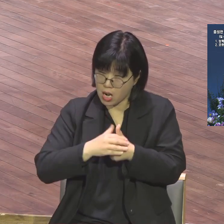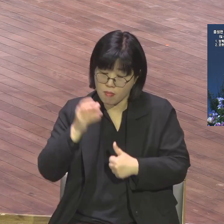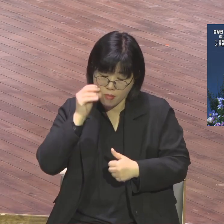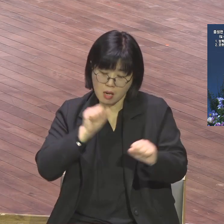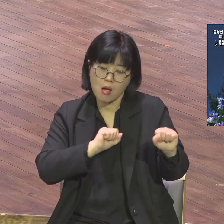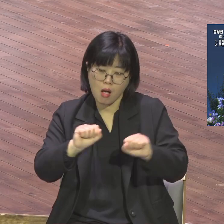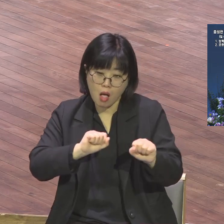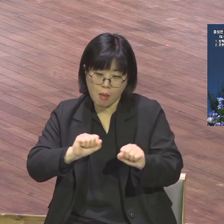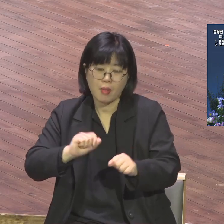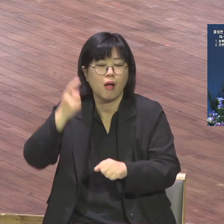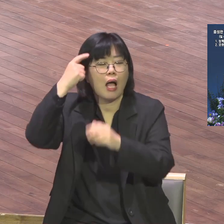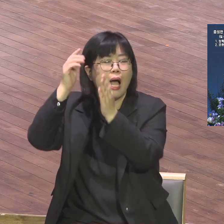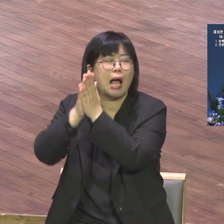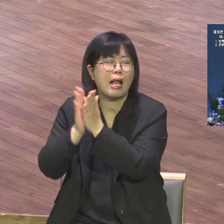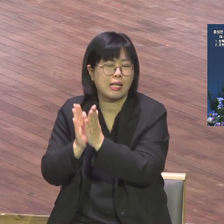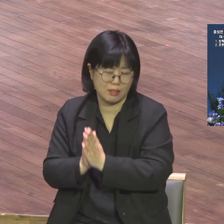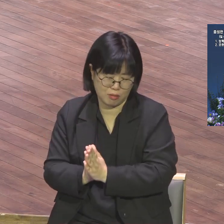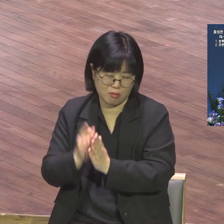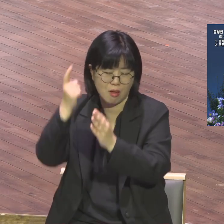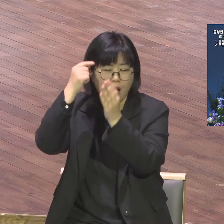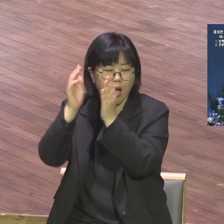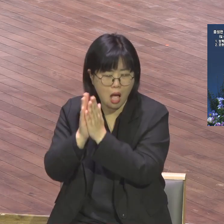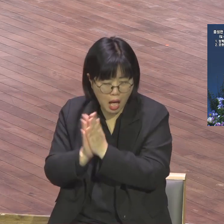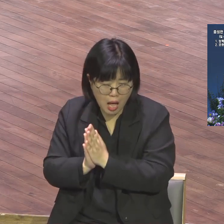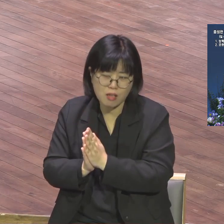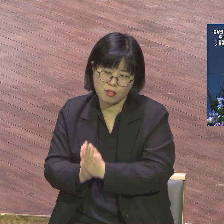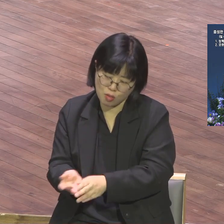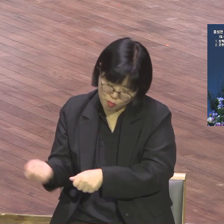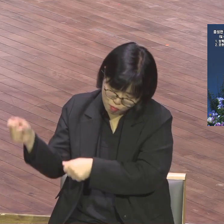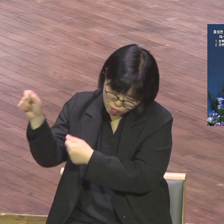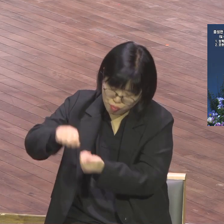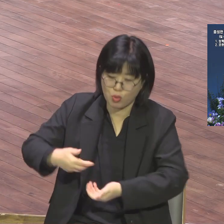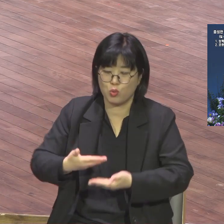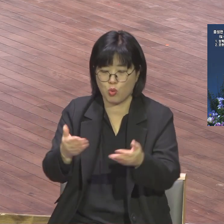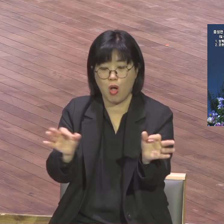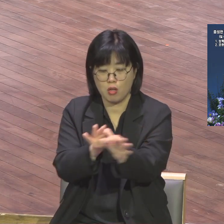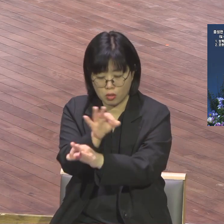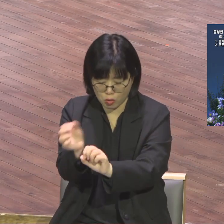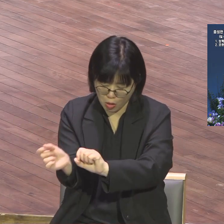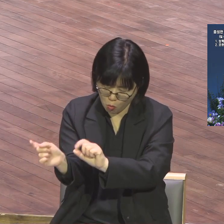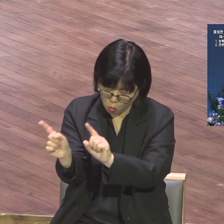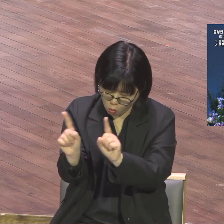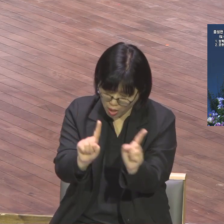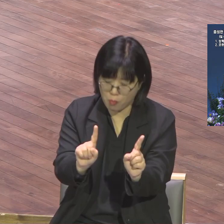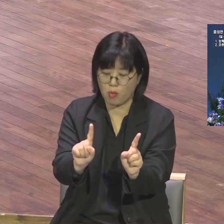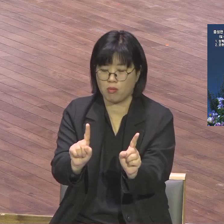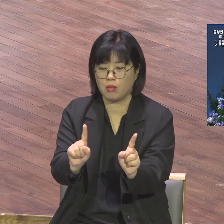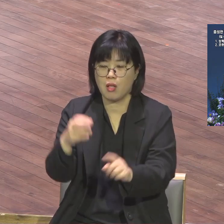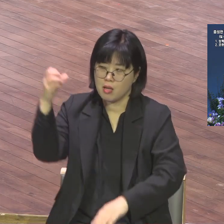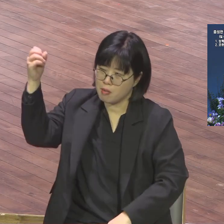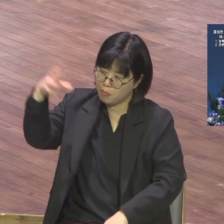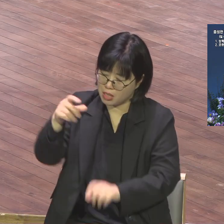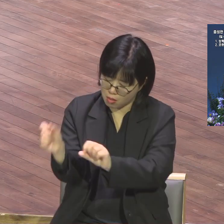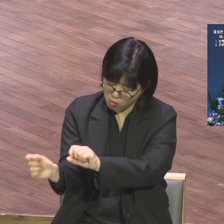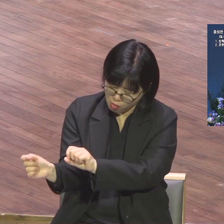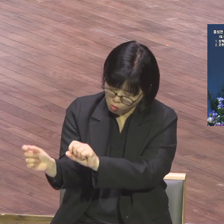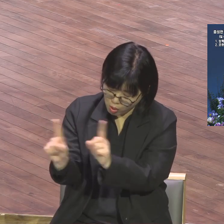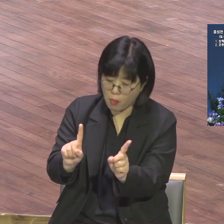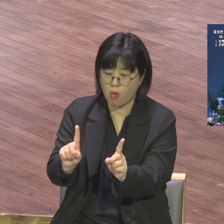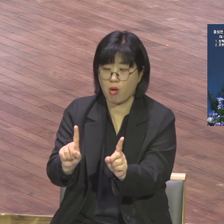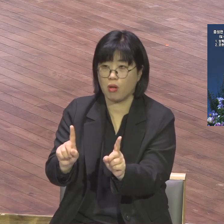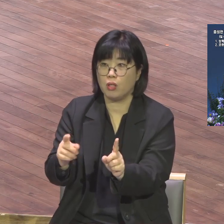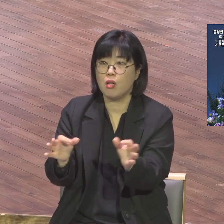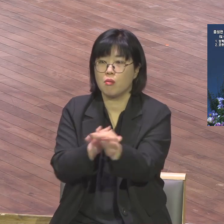그러면 여러분의 생업 현장에 빛의 경제, 복음의 경제가 그렇게 회복이 될